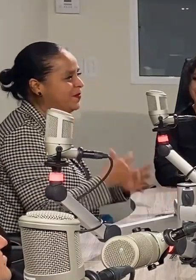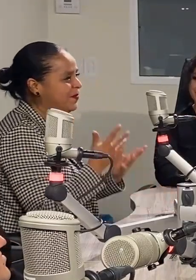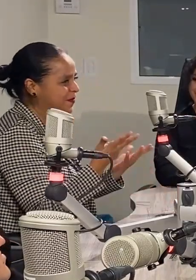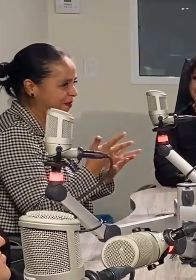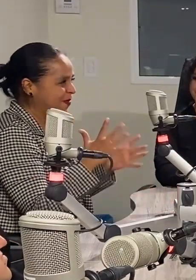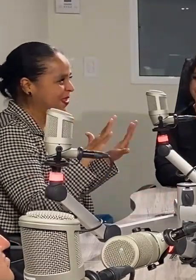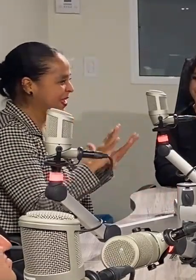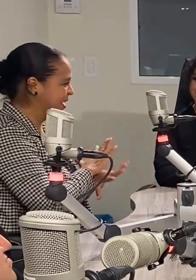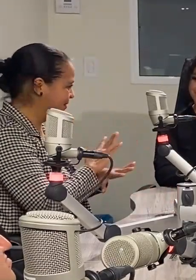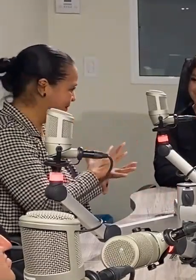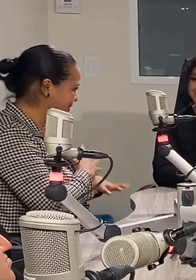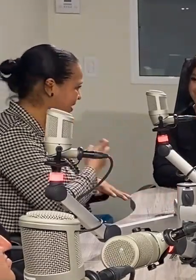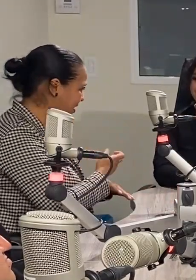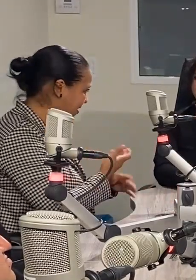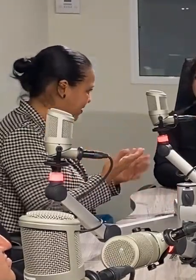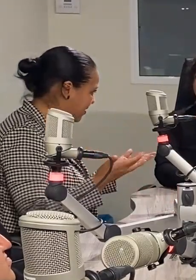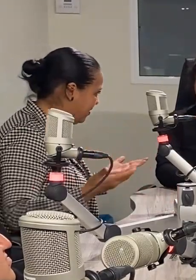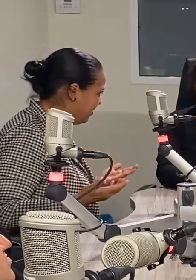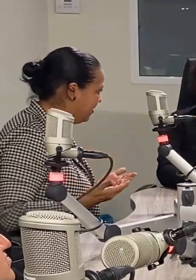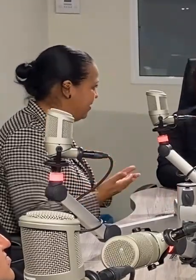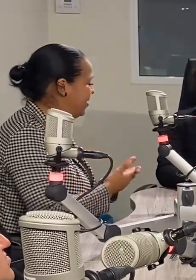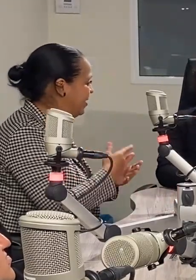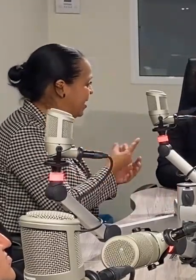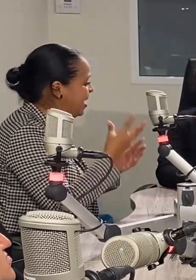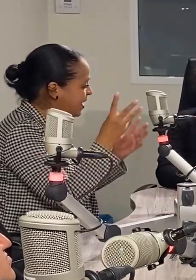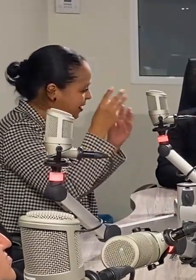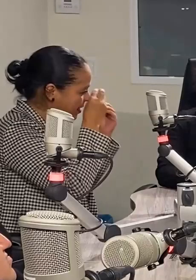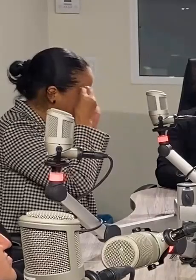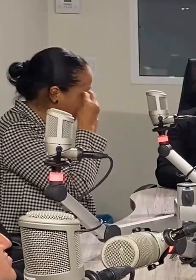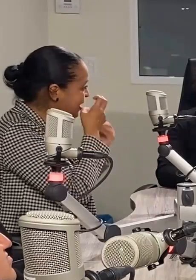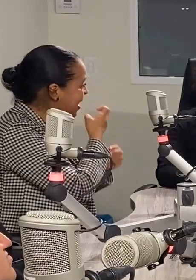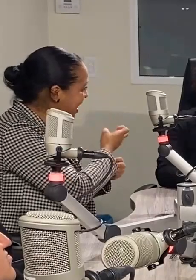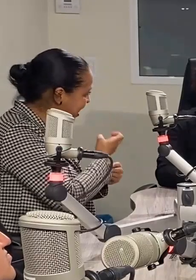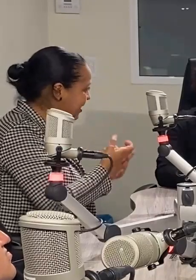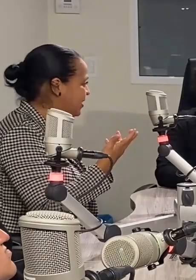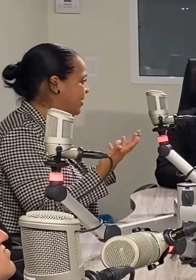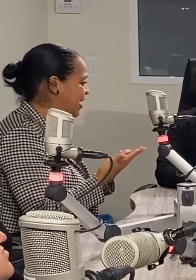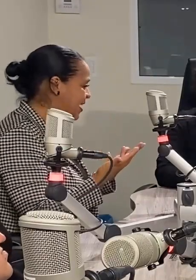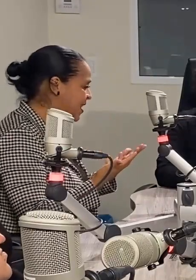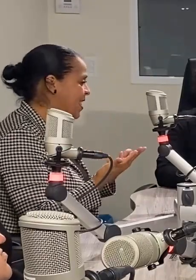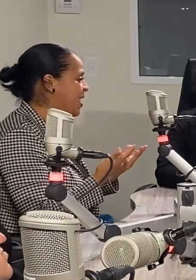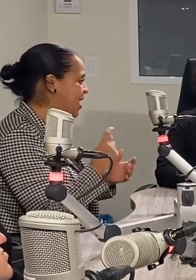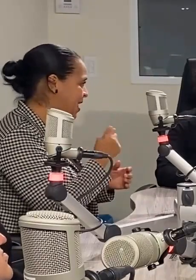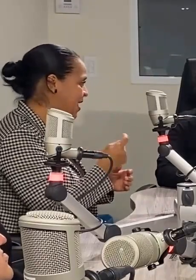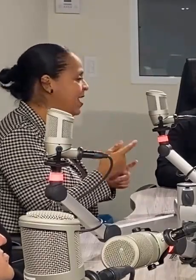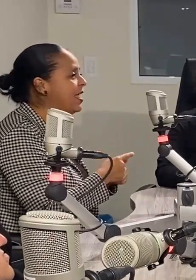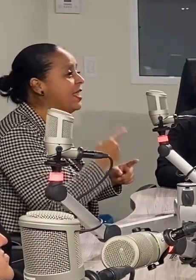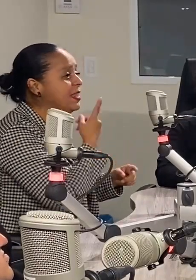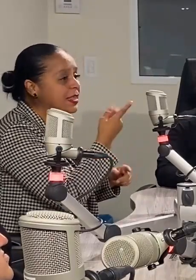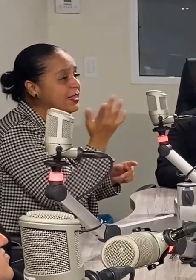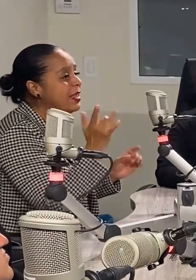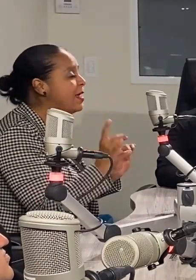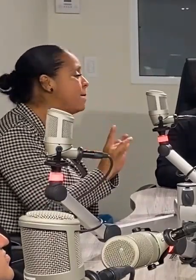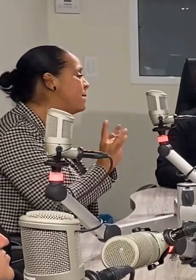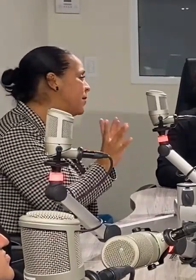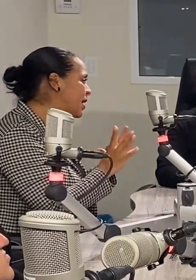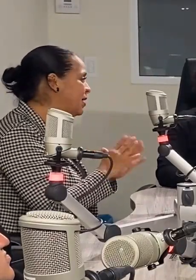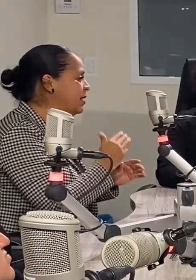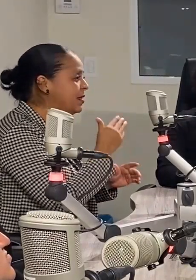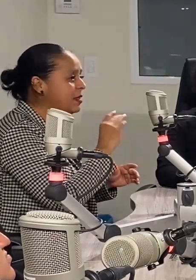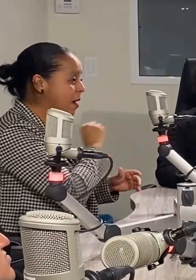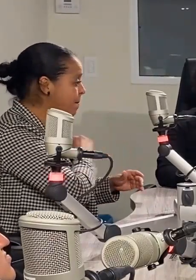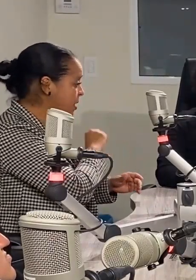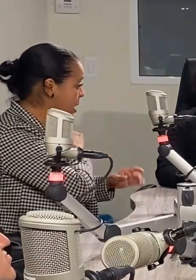chicos. Ustedes, ese mensaje se les queda. Esa es la tarea. Y bueno, desafortunadamente nadie tiene la